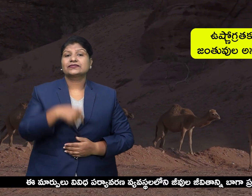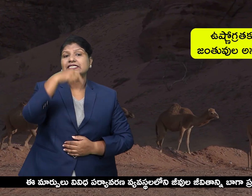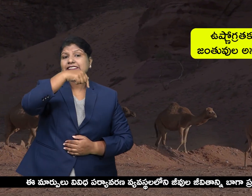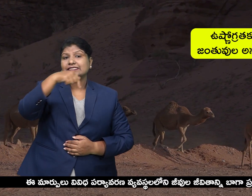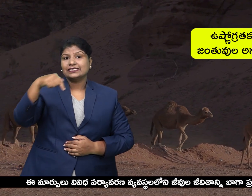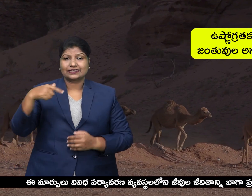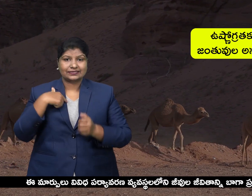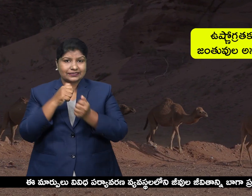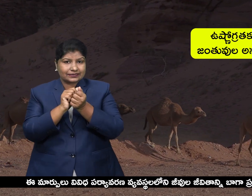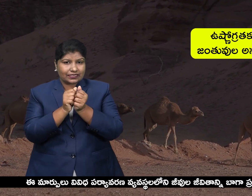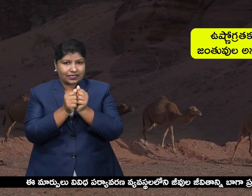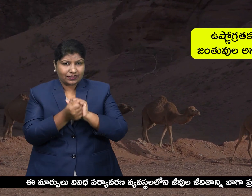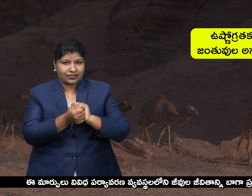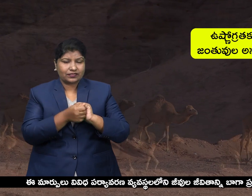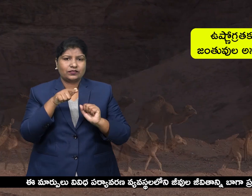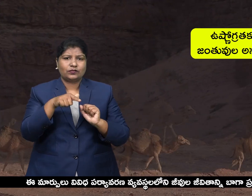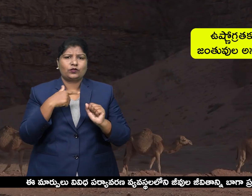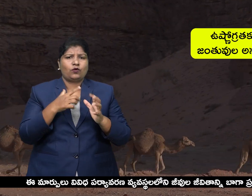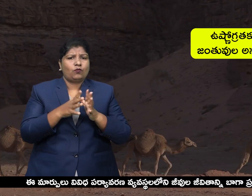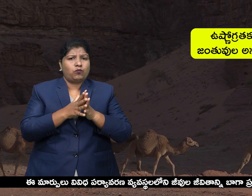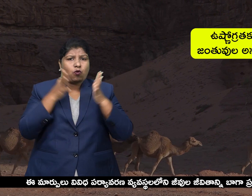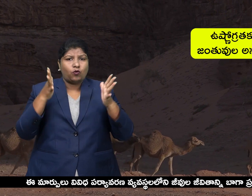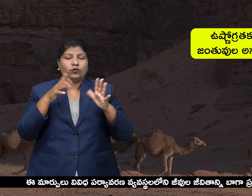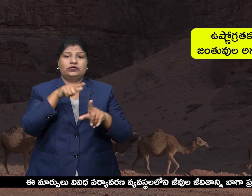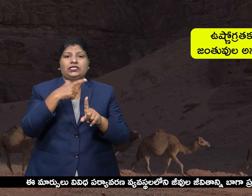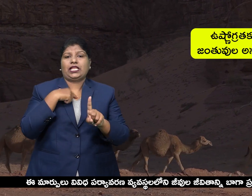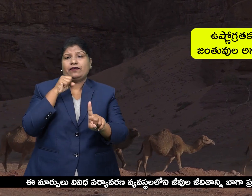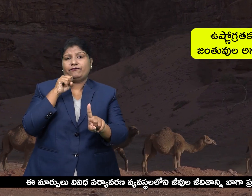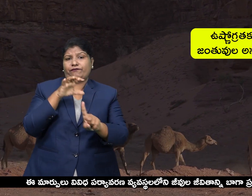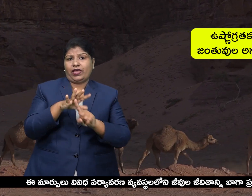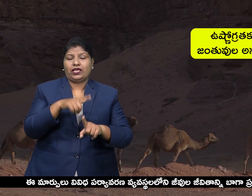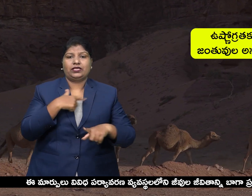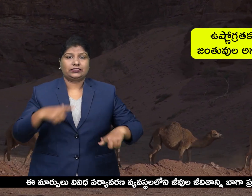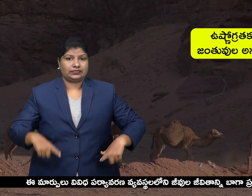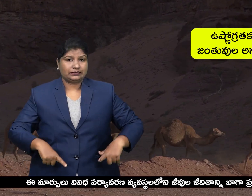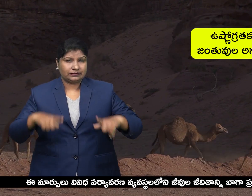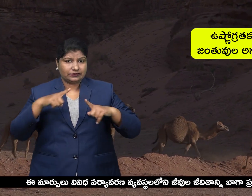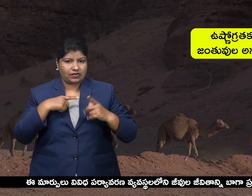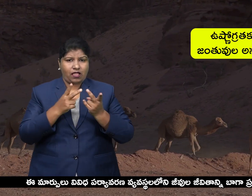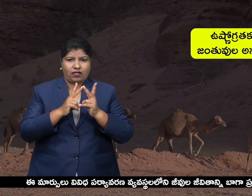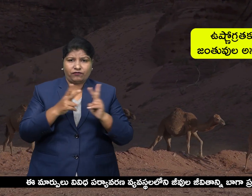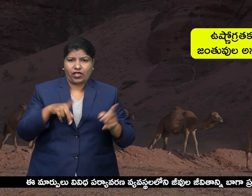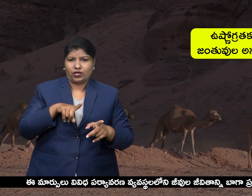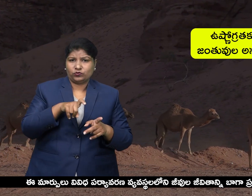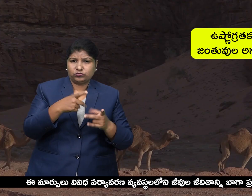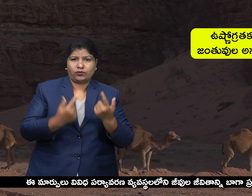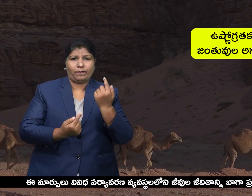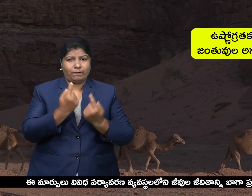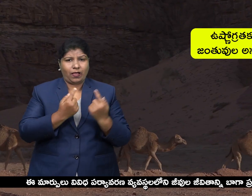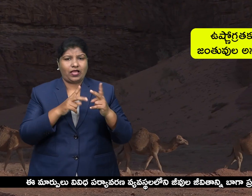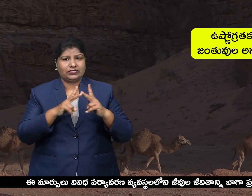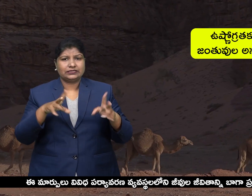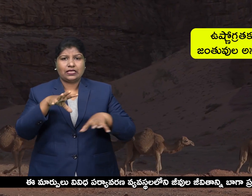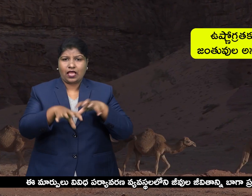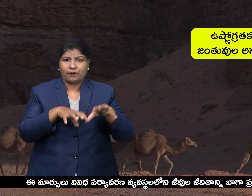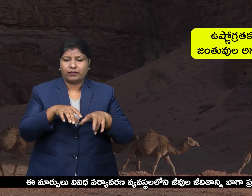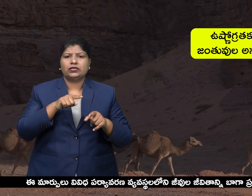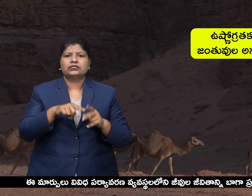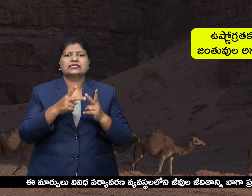ఈ మార్పులు వివిధ పర్యావరణ వ్యవస్థలలోని జీవుల జీవితాన్ని బాగా ప్రభావితం చేస్తాయి.